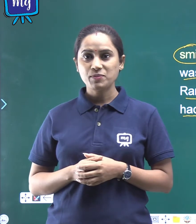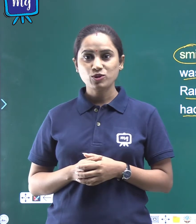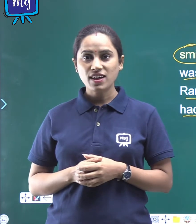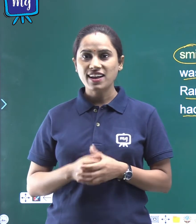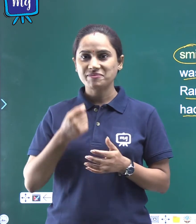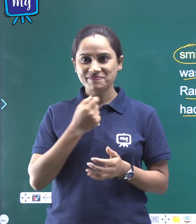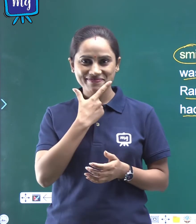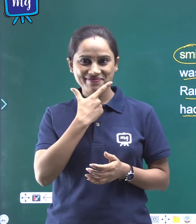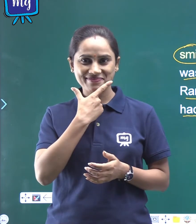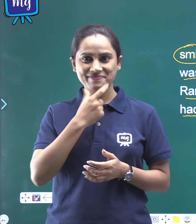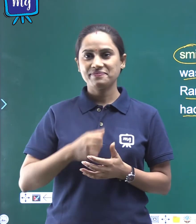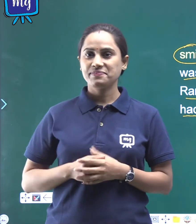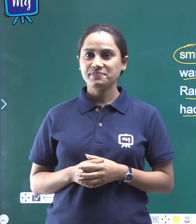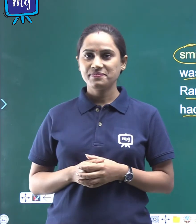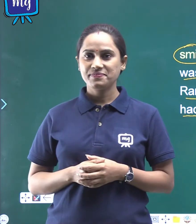मुस्कान,